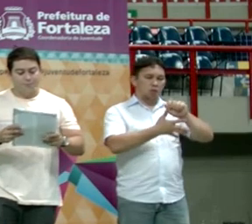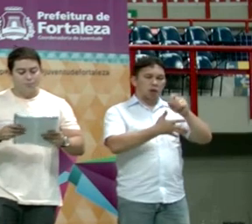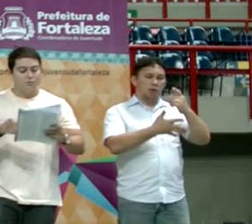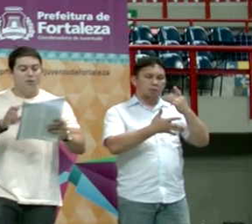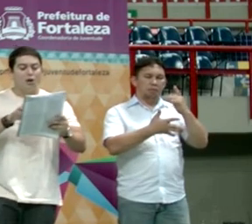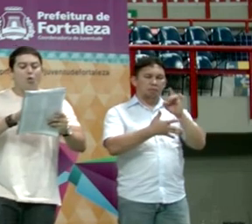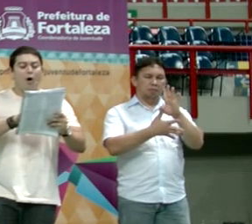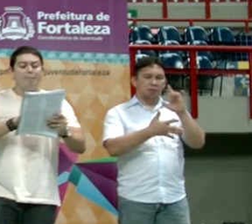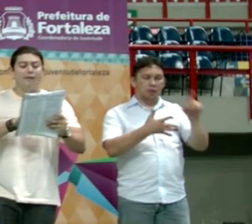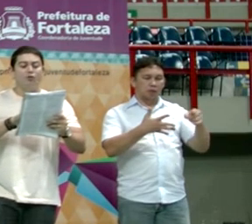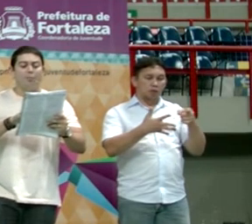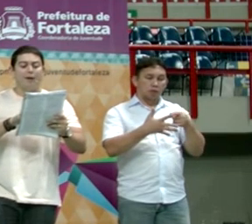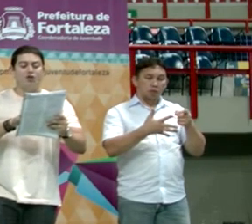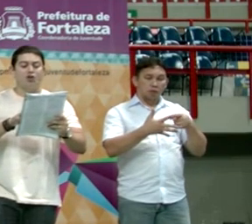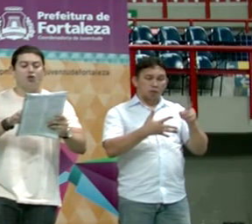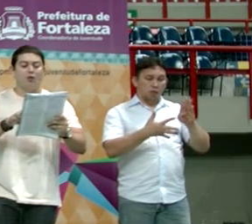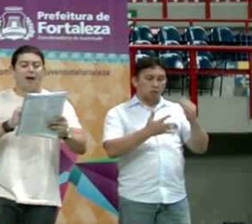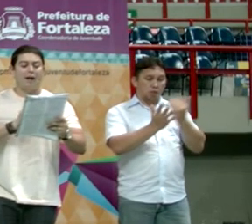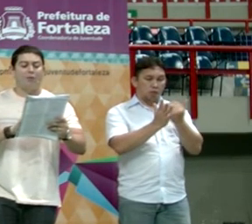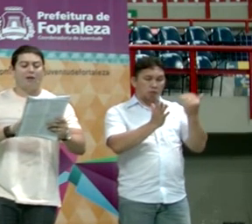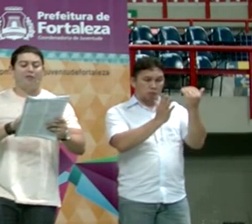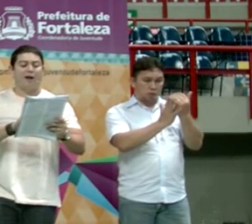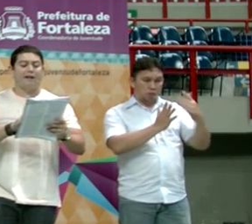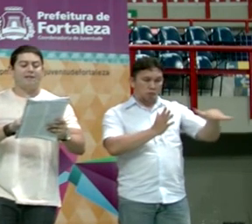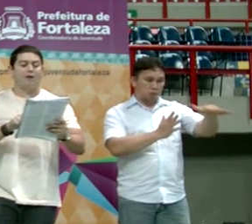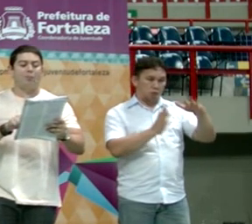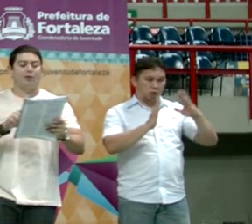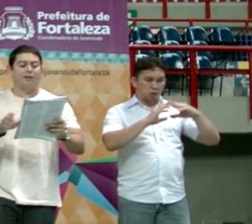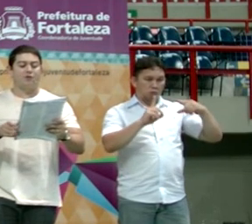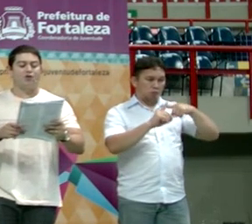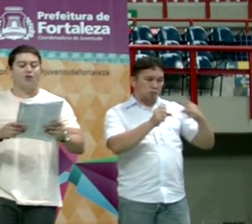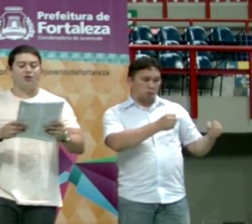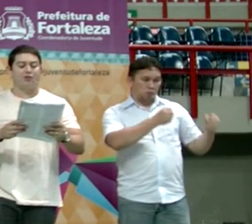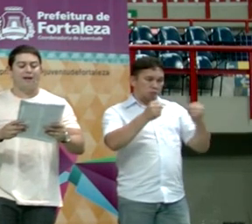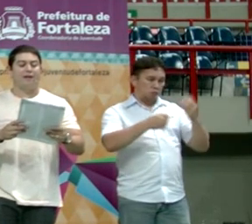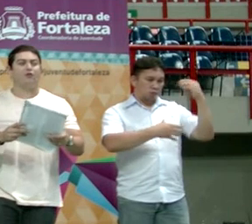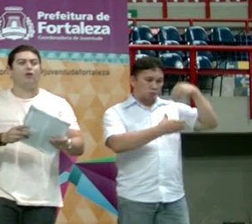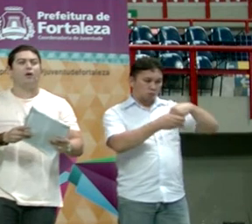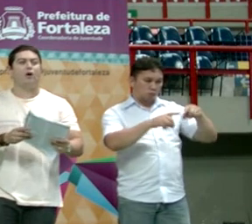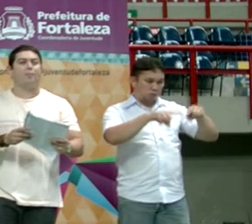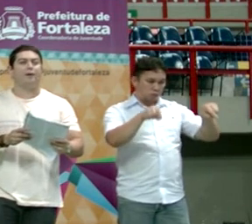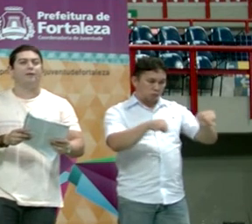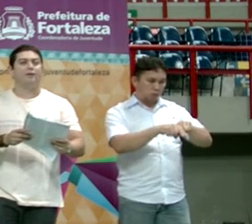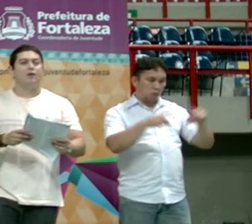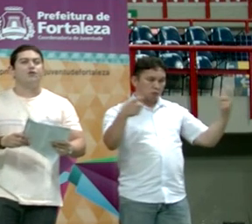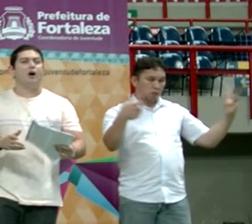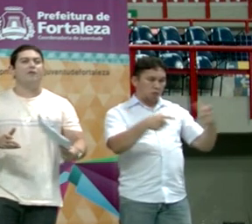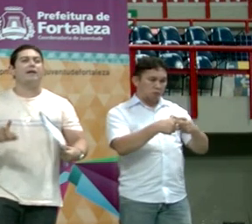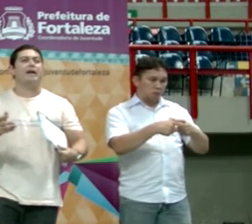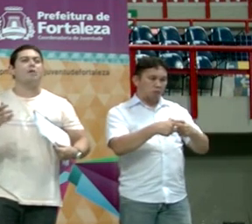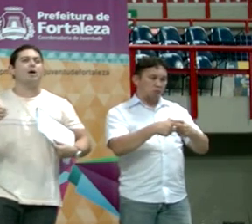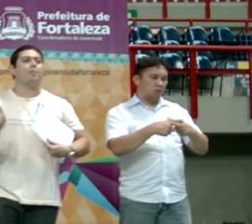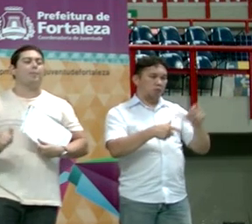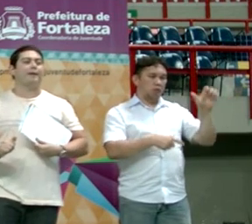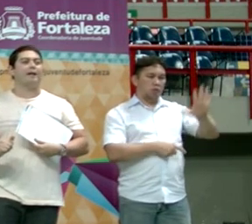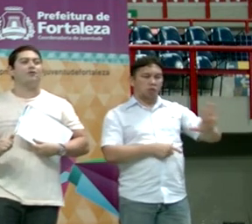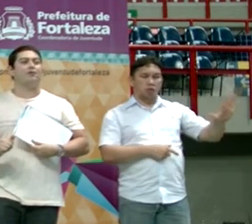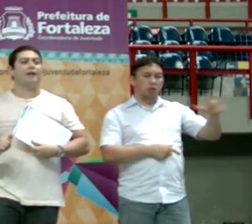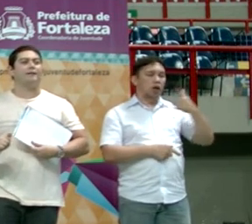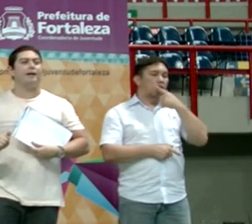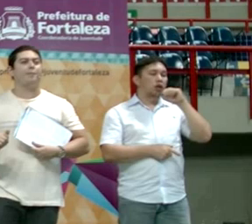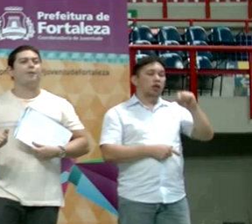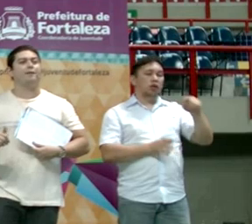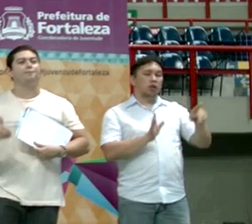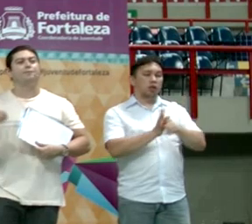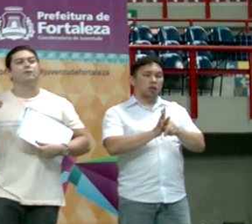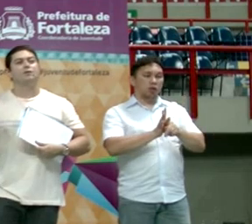não. O aumento do prestígio do clero enfraqueceu o poder dos senhores de terra em toda a Europa? Jovem, quem é o maior proprietário